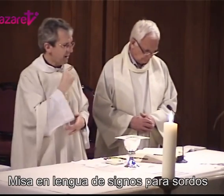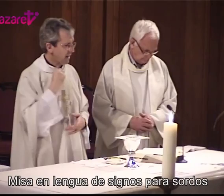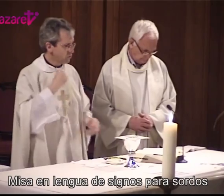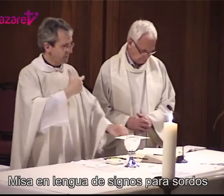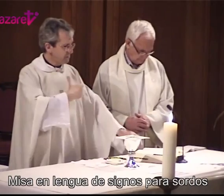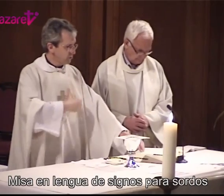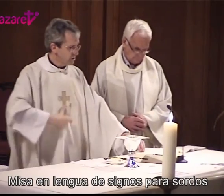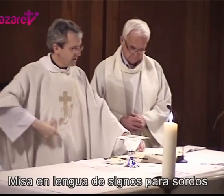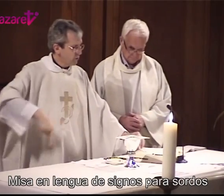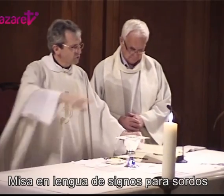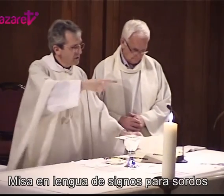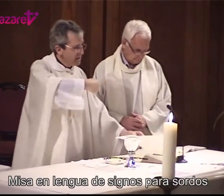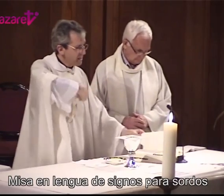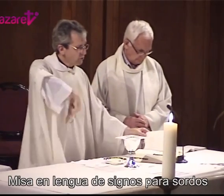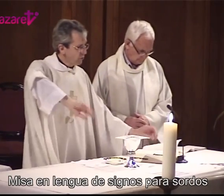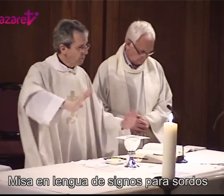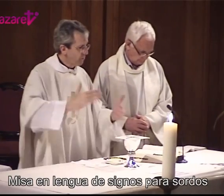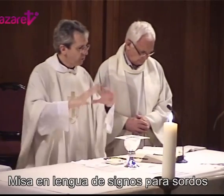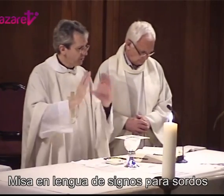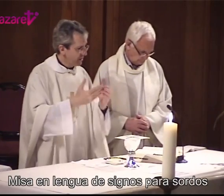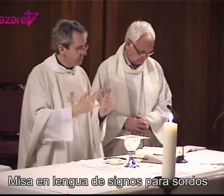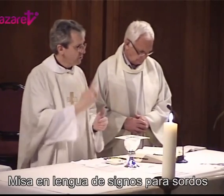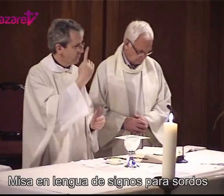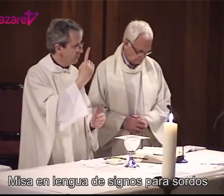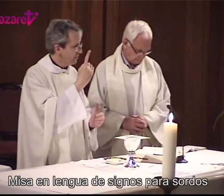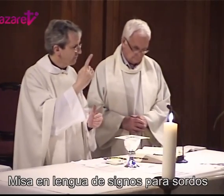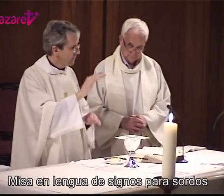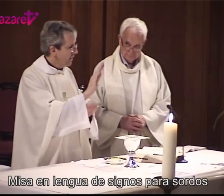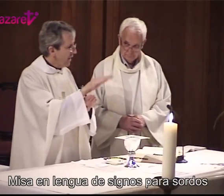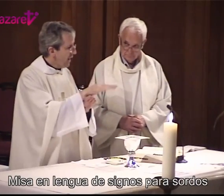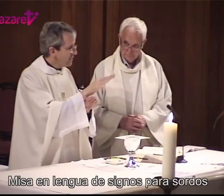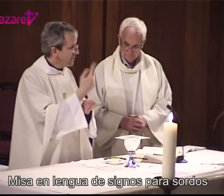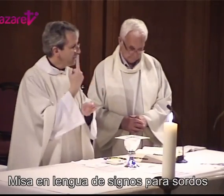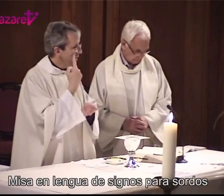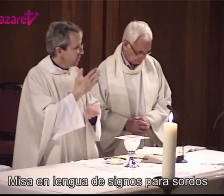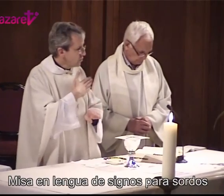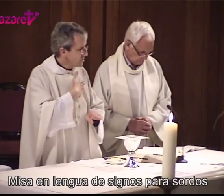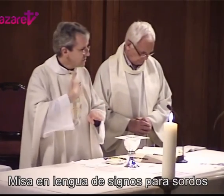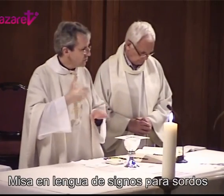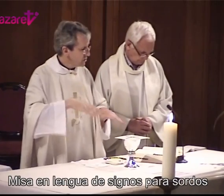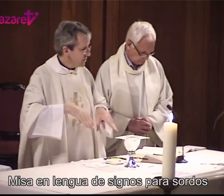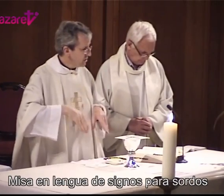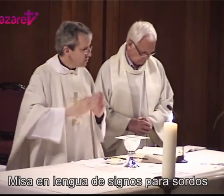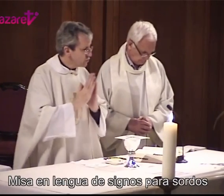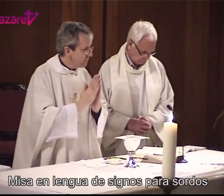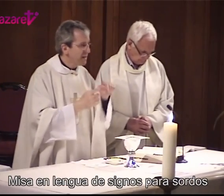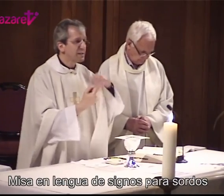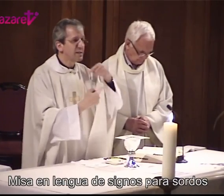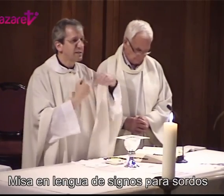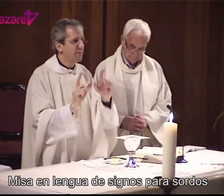los presbíteros y diáconos y a todo el pueblo redimido por ti. Atiende los deseos y súplicas de esta